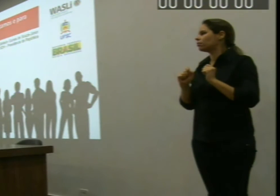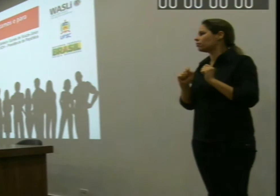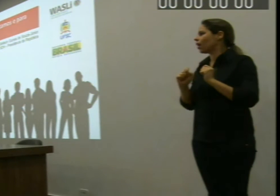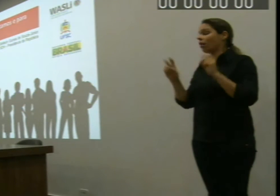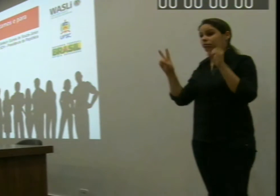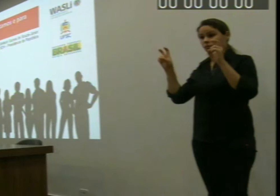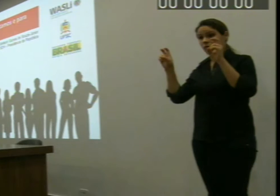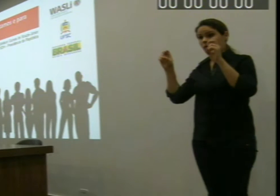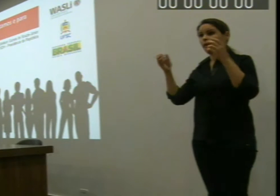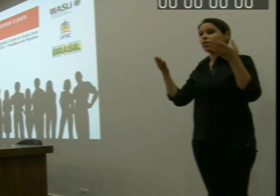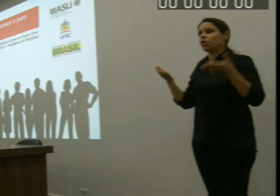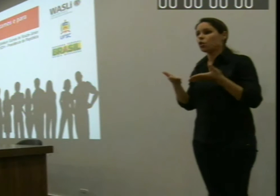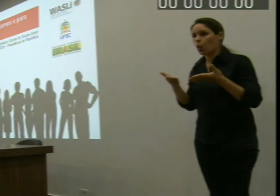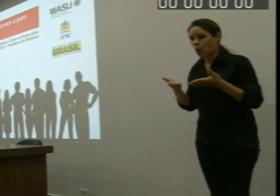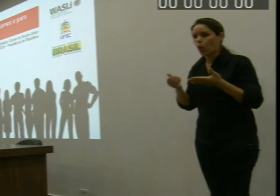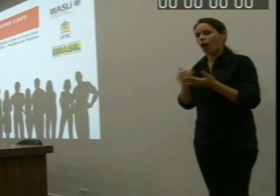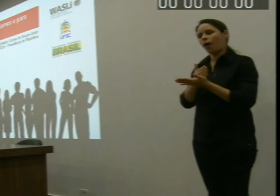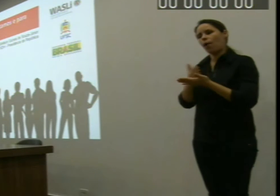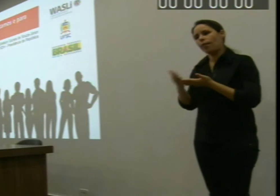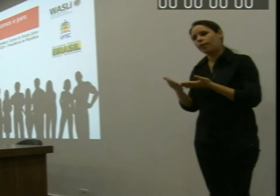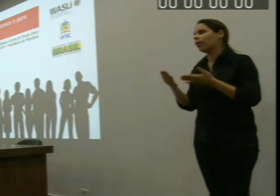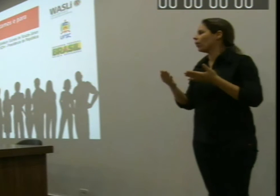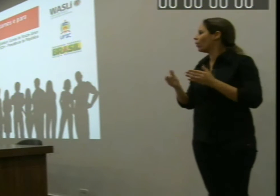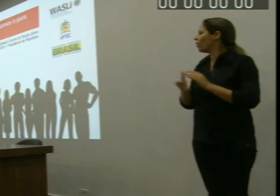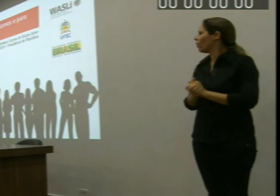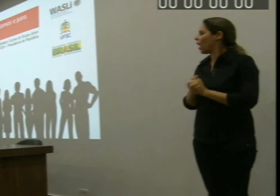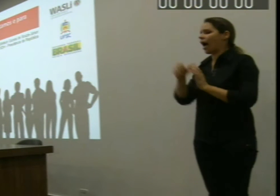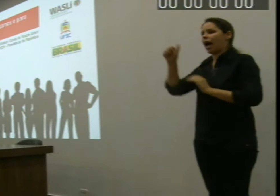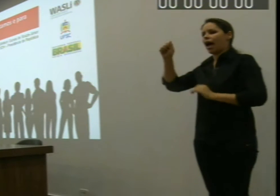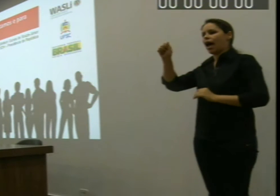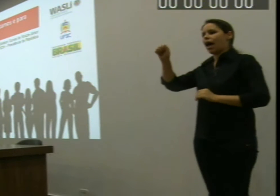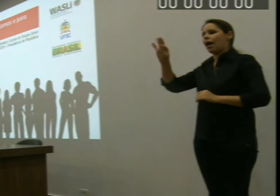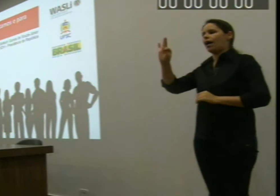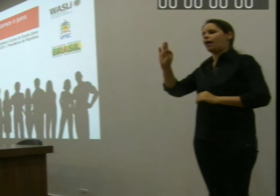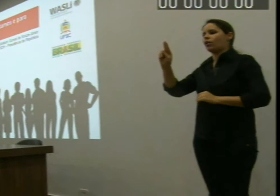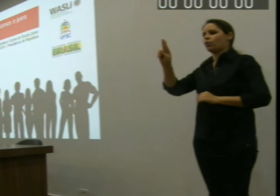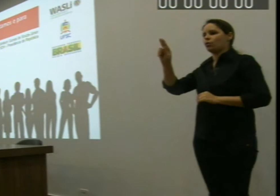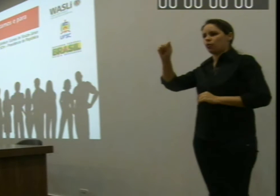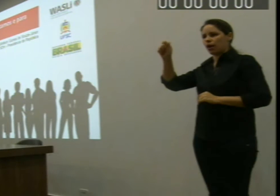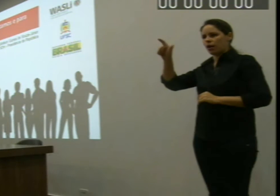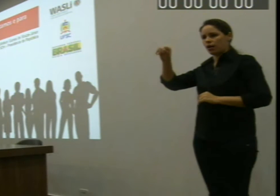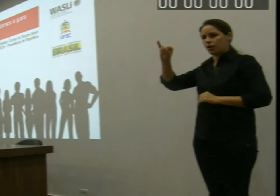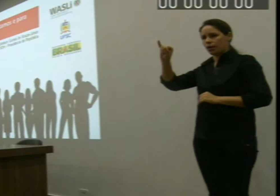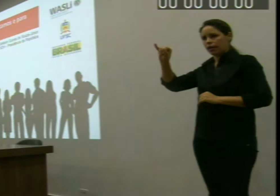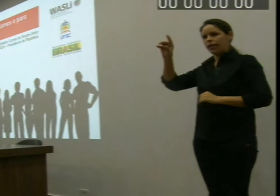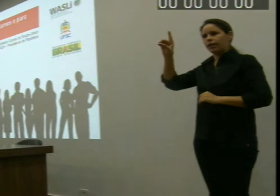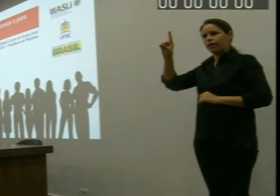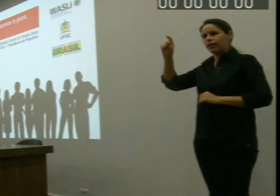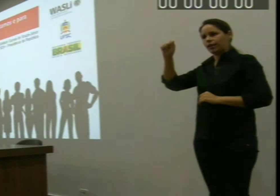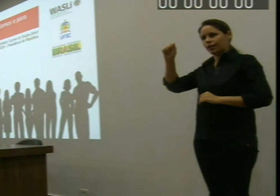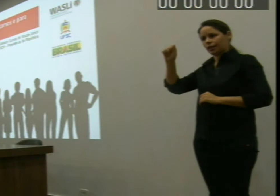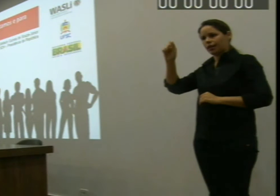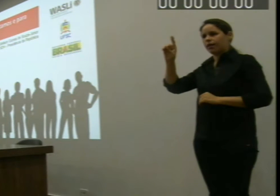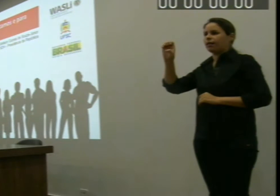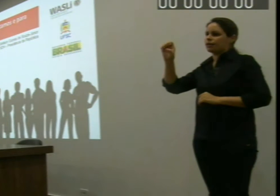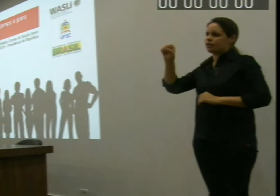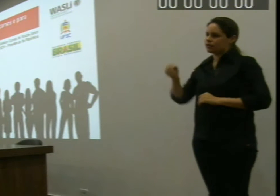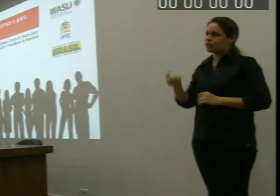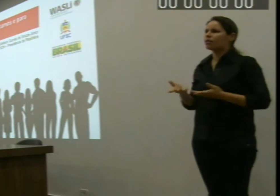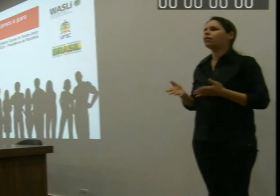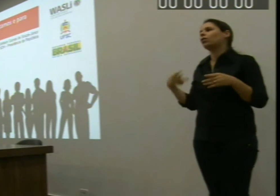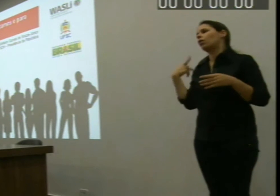língua de cinais dos tradutores intérpretes de língua de sinais e eu acredito que uma questão importante nos dias de hoje é a